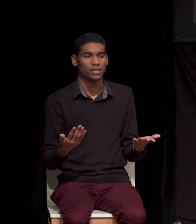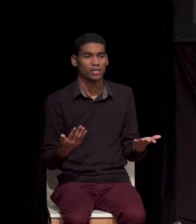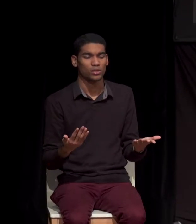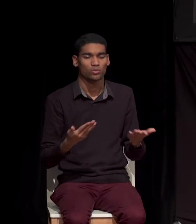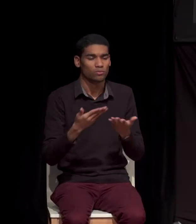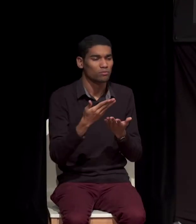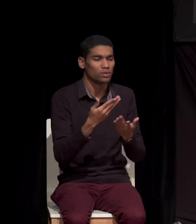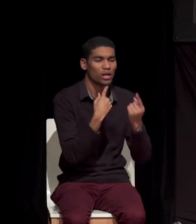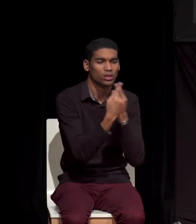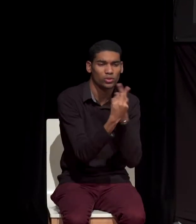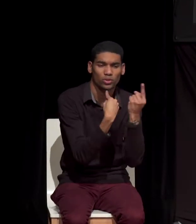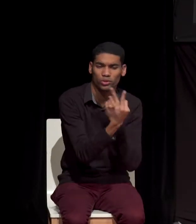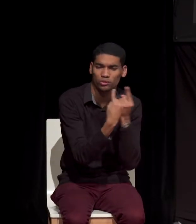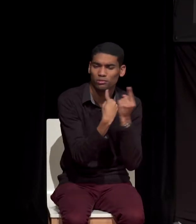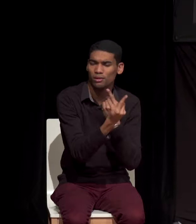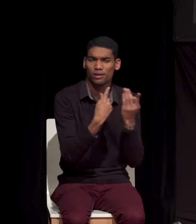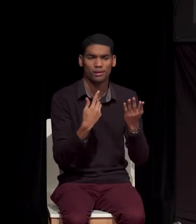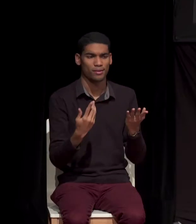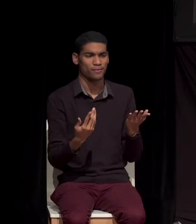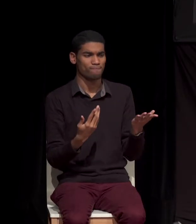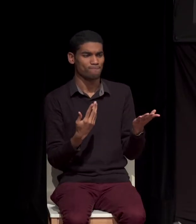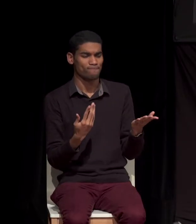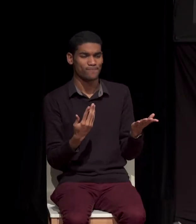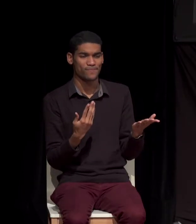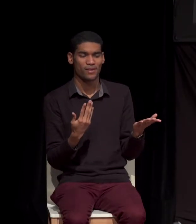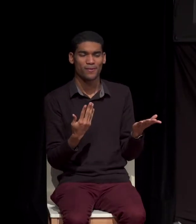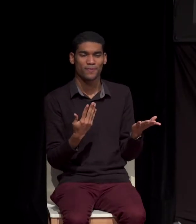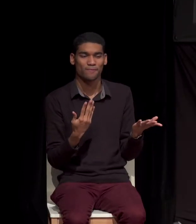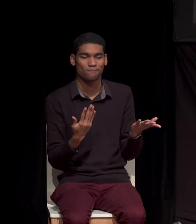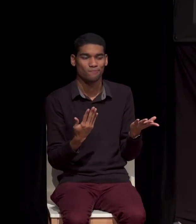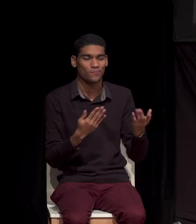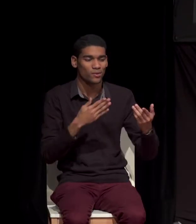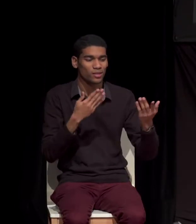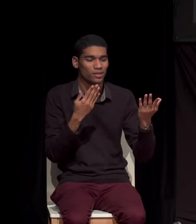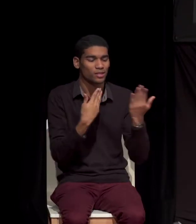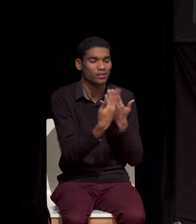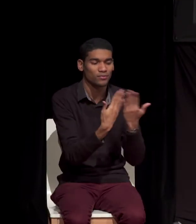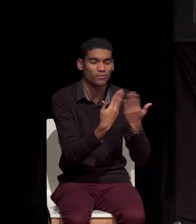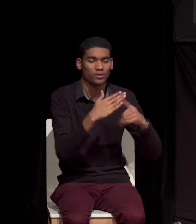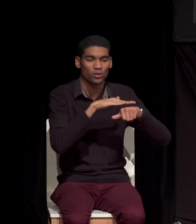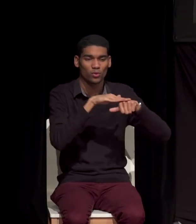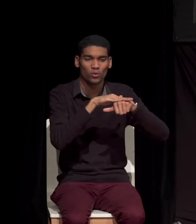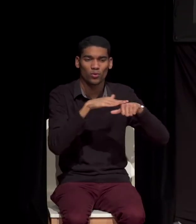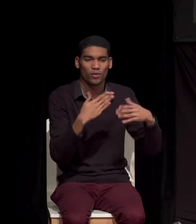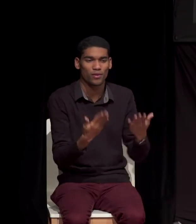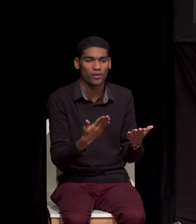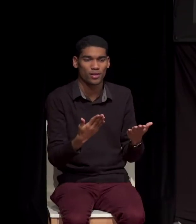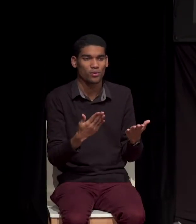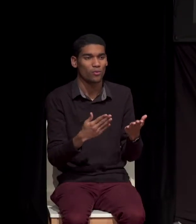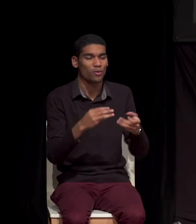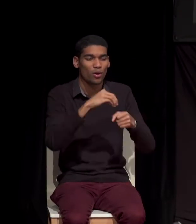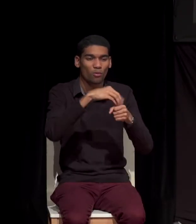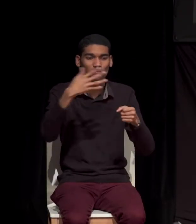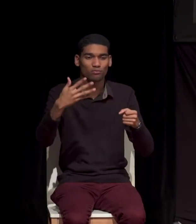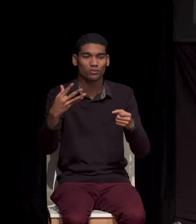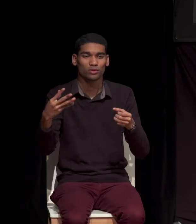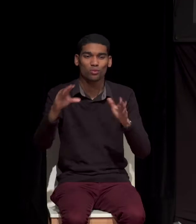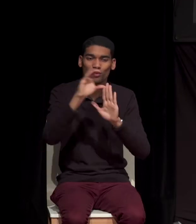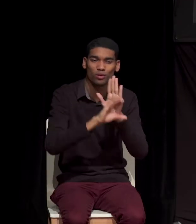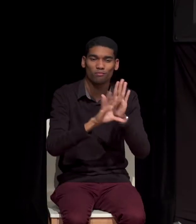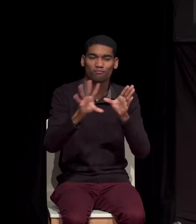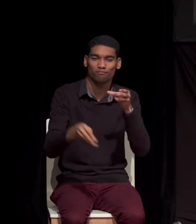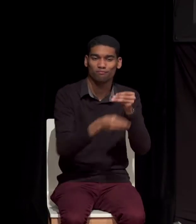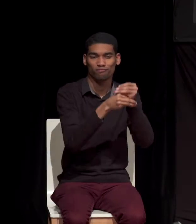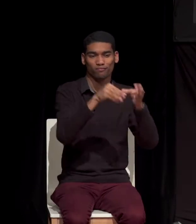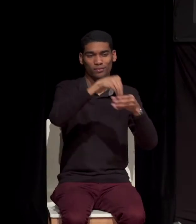um diálogo, né, um processo de disputa e concessão que faça com que esse conteúdo entre na escola.